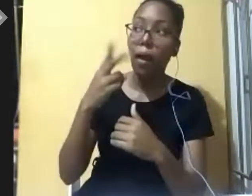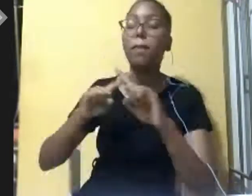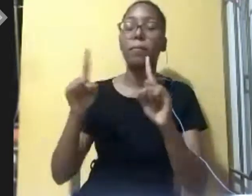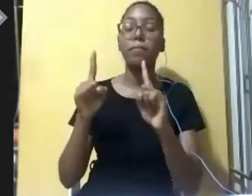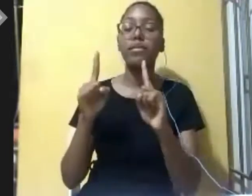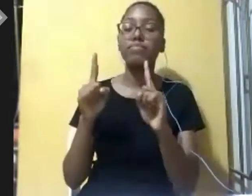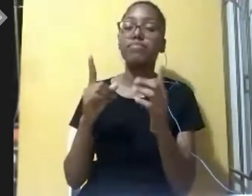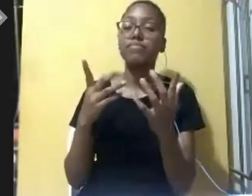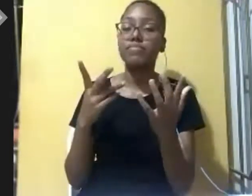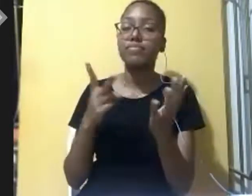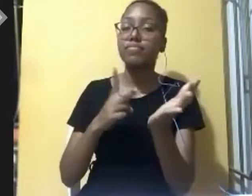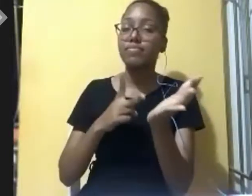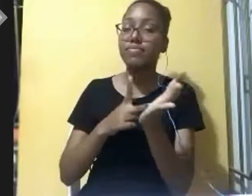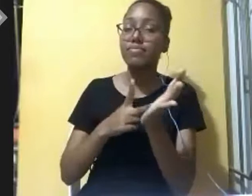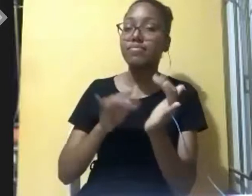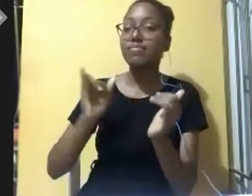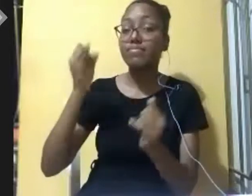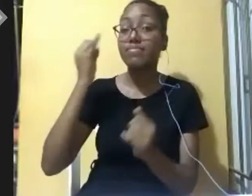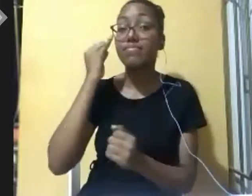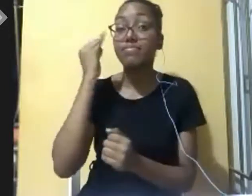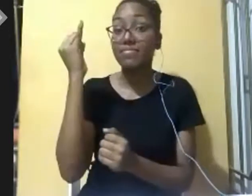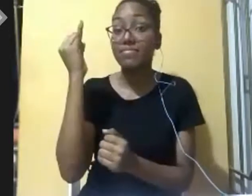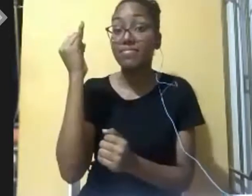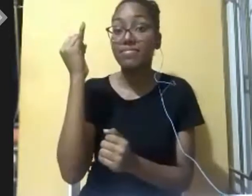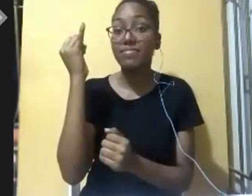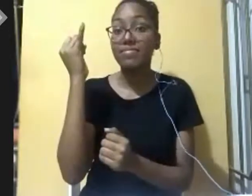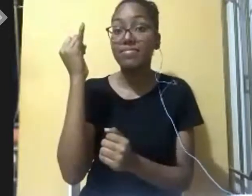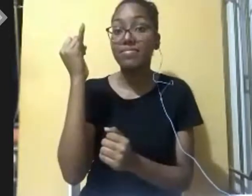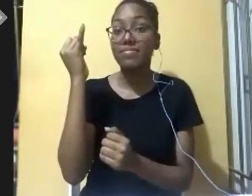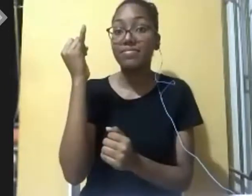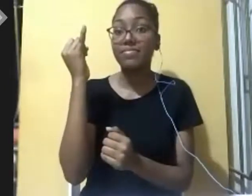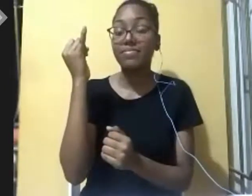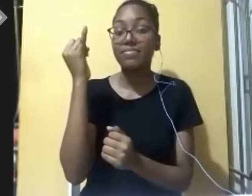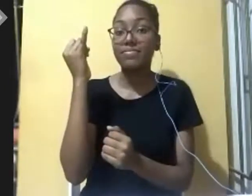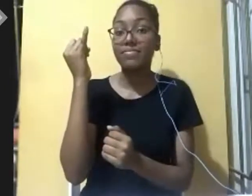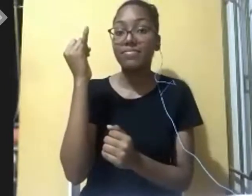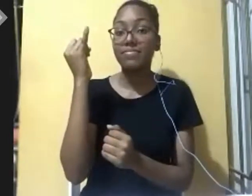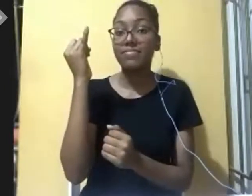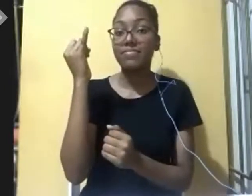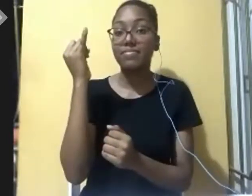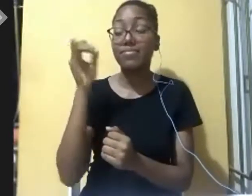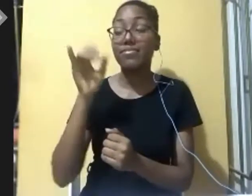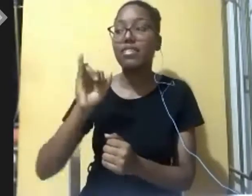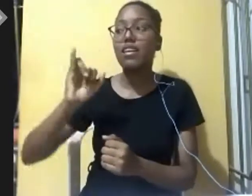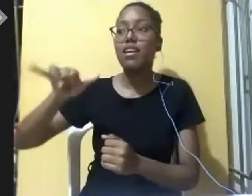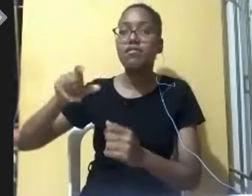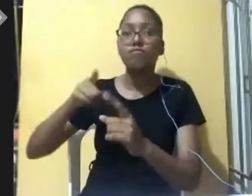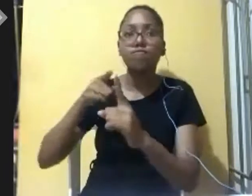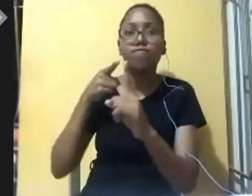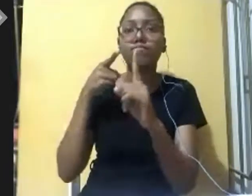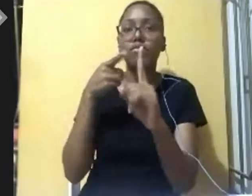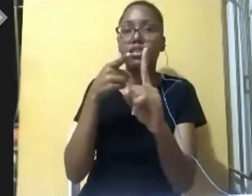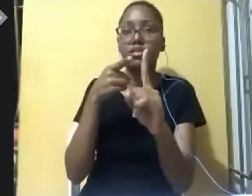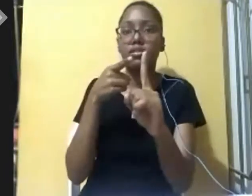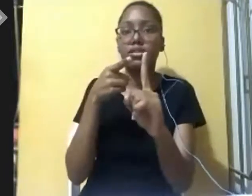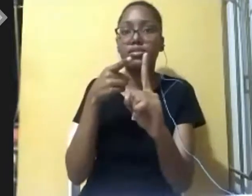realmente esa es la idea y esa es la actitud y precisamente un poco el objetivo de este y de una